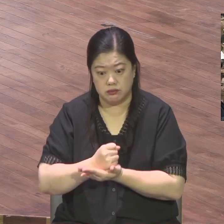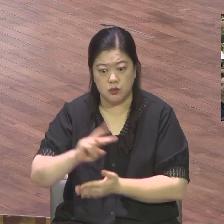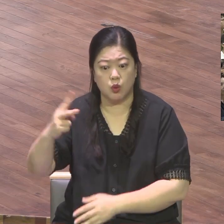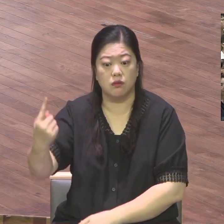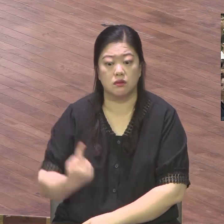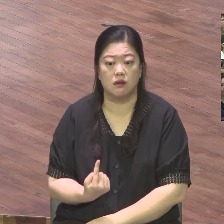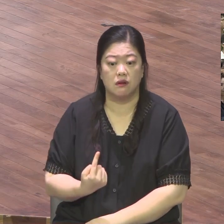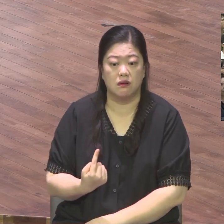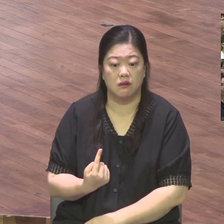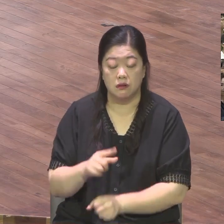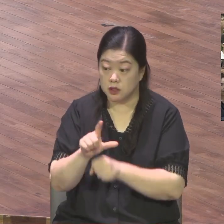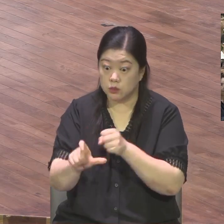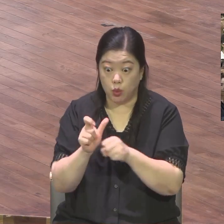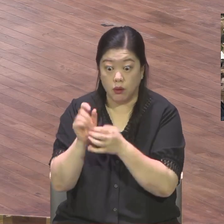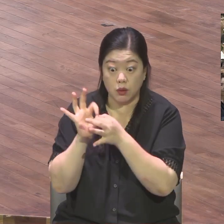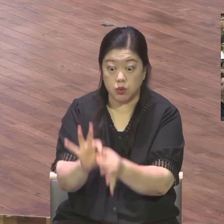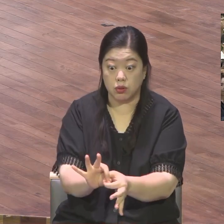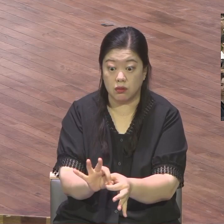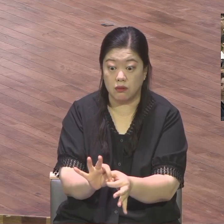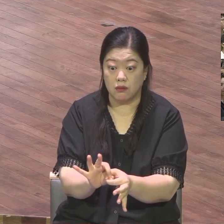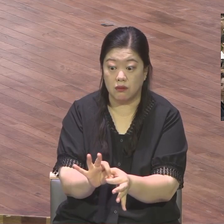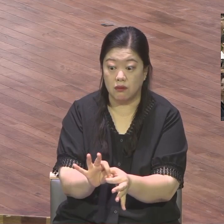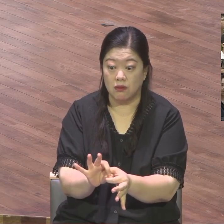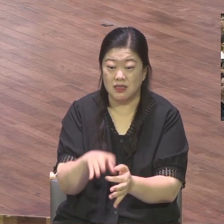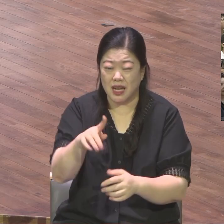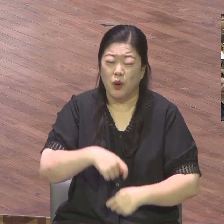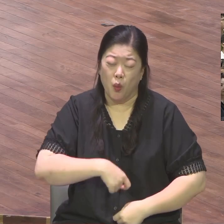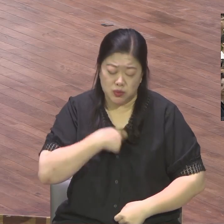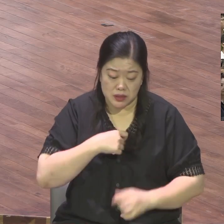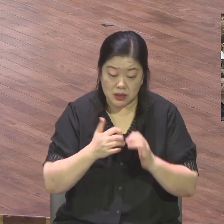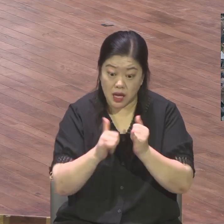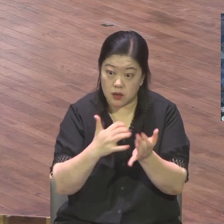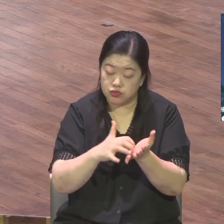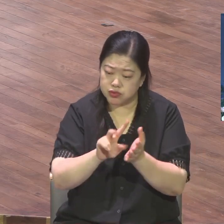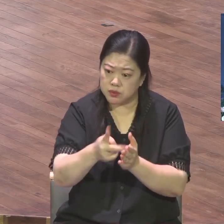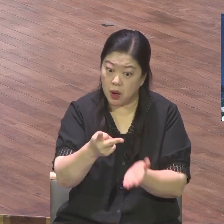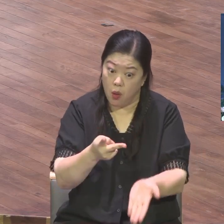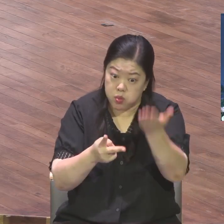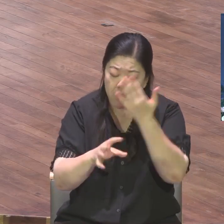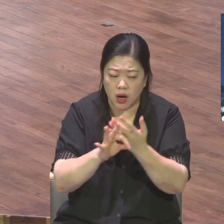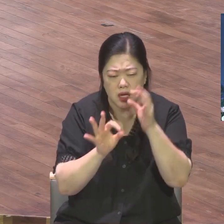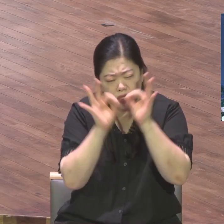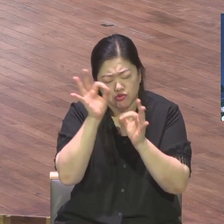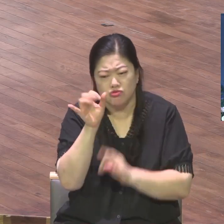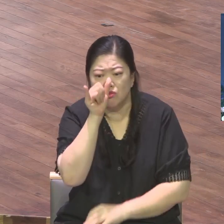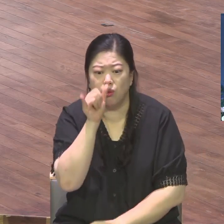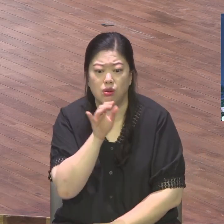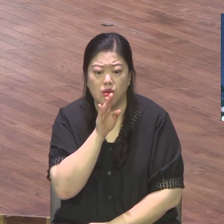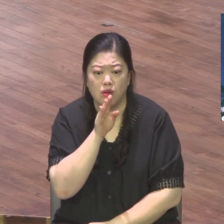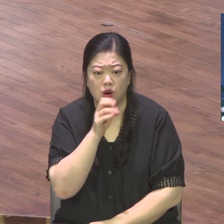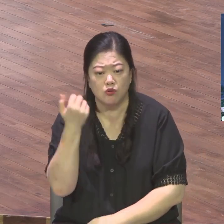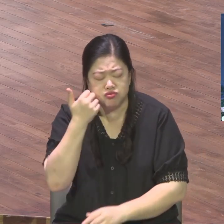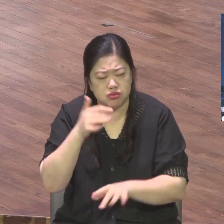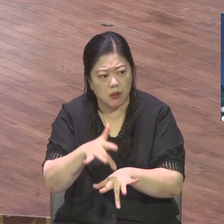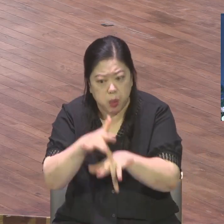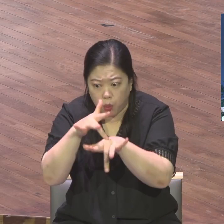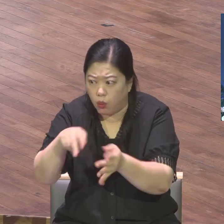순수하게 정말 복음만 증거하겠다는 하나님 지켜주신 증거지요. 저는 여러분 담임이 되어보면요 그런 기도를 안 할 수